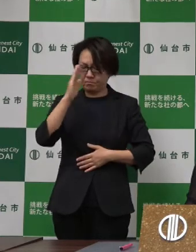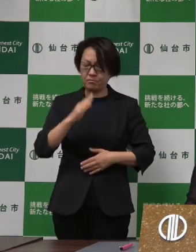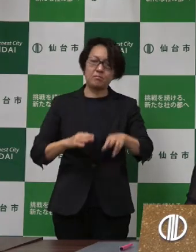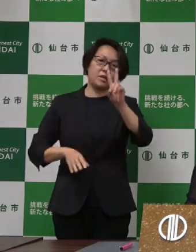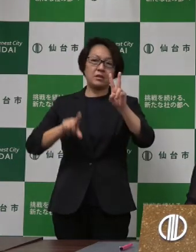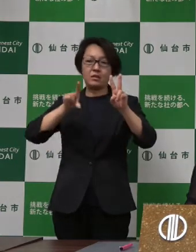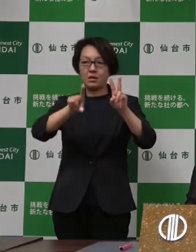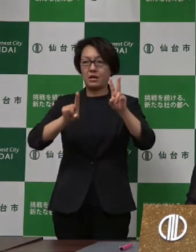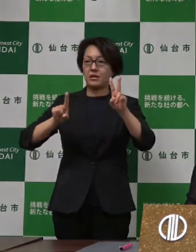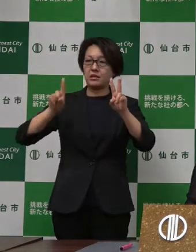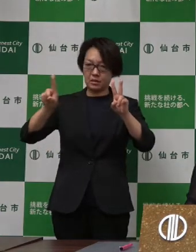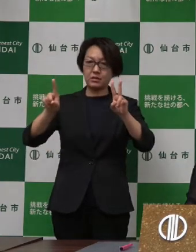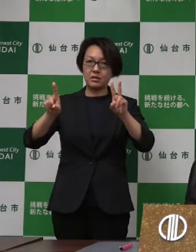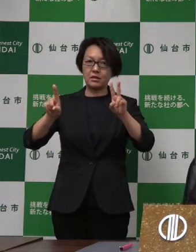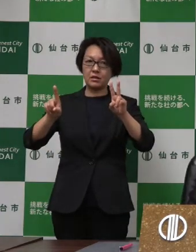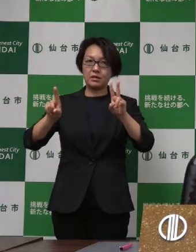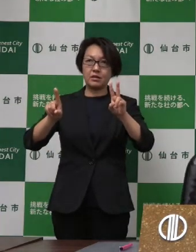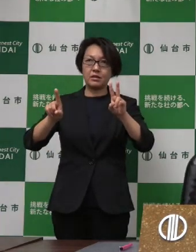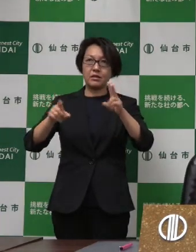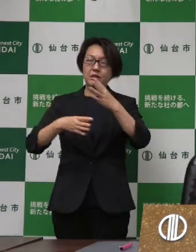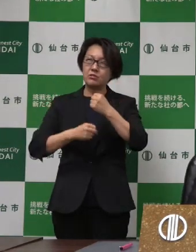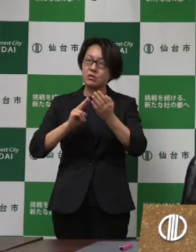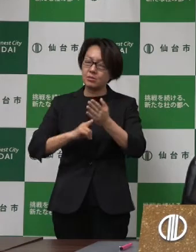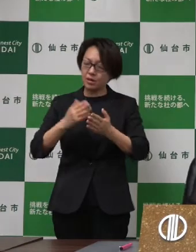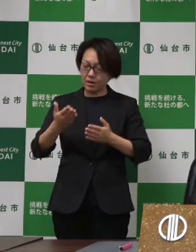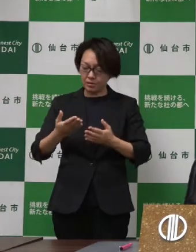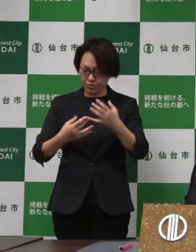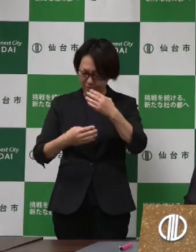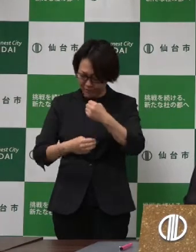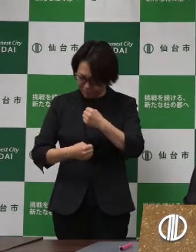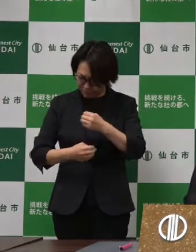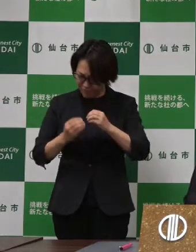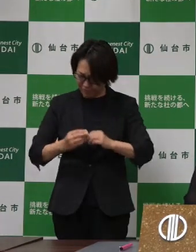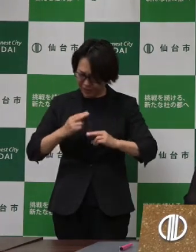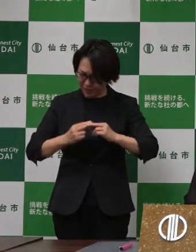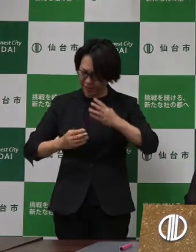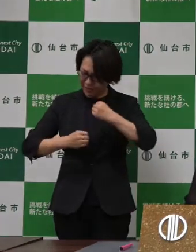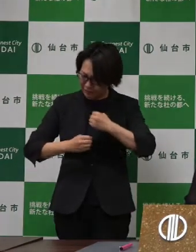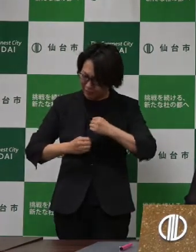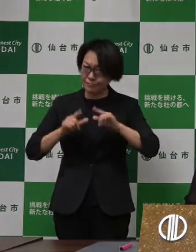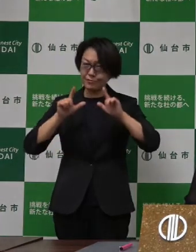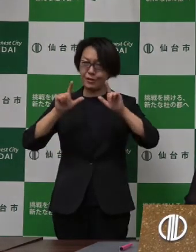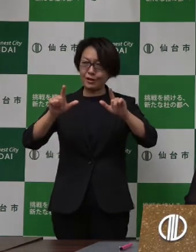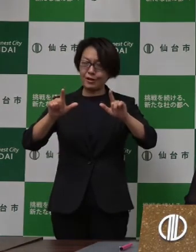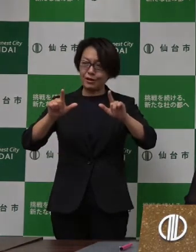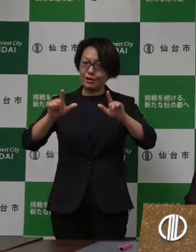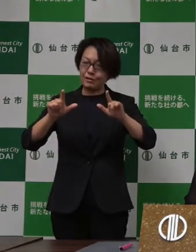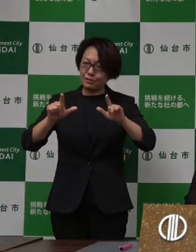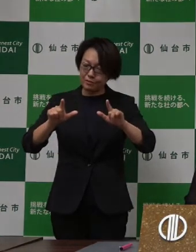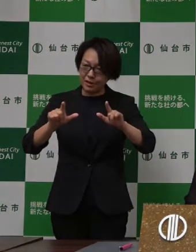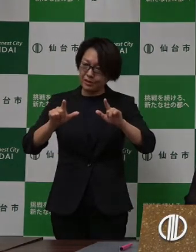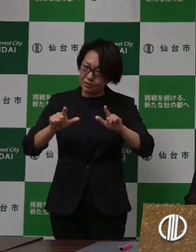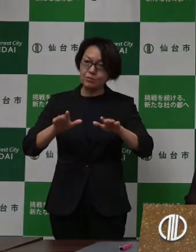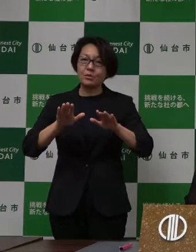った日付については、すいません、ちょっと具体的な質疑はちょっと今この場で持ち合わせてお